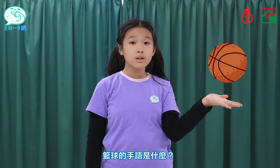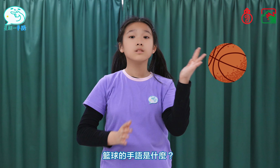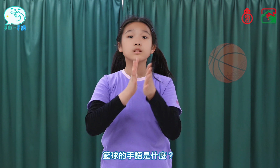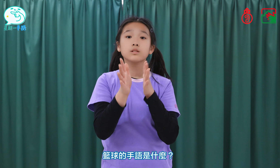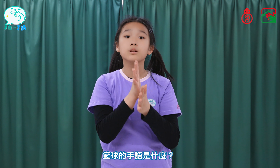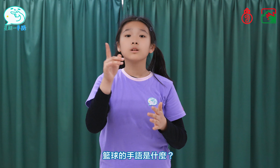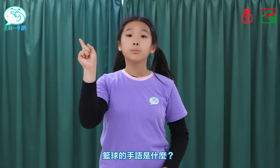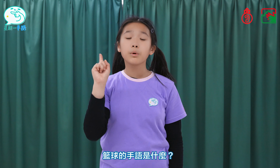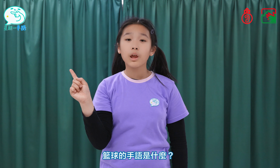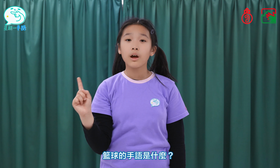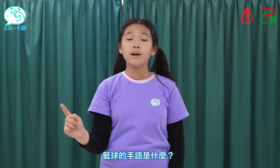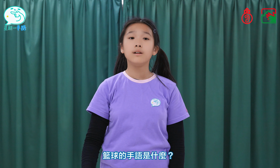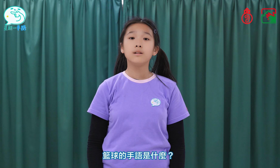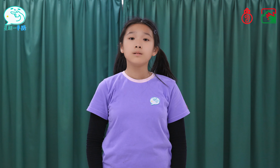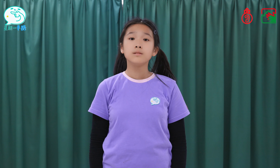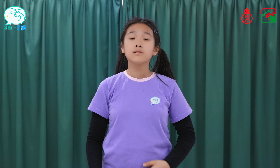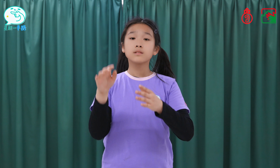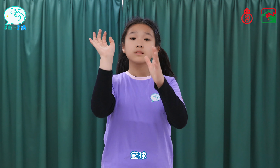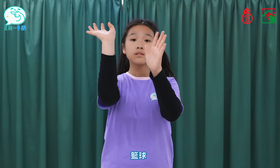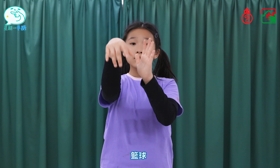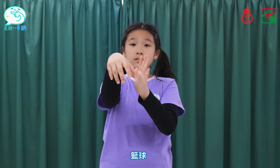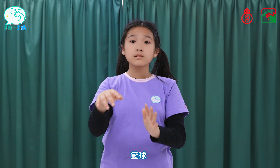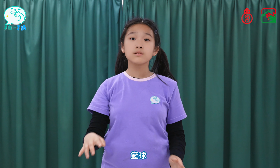籃球嘅手語係乜嘢？籃球，